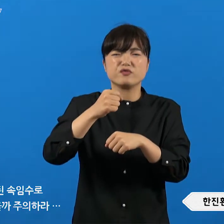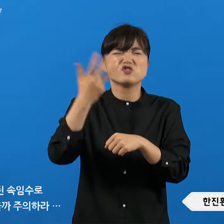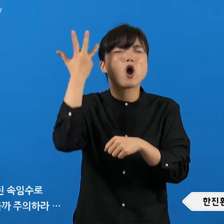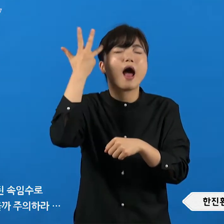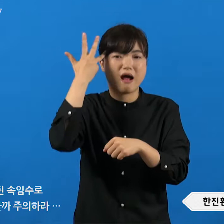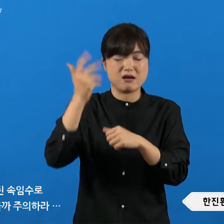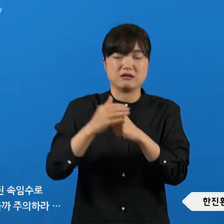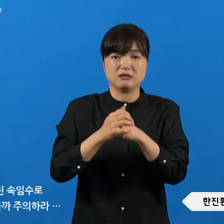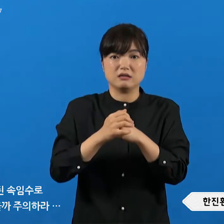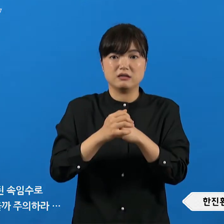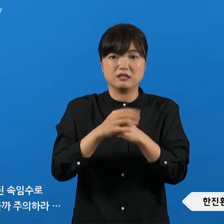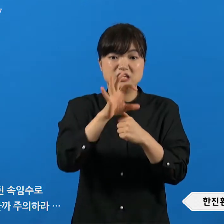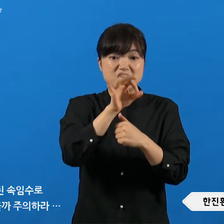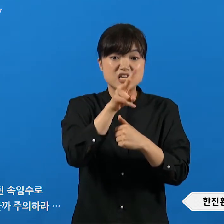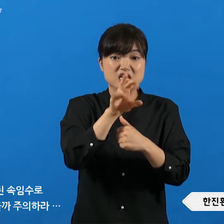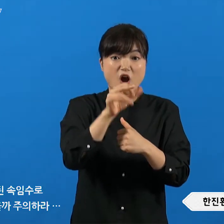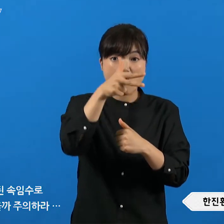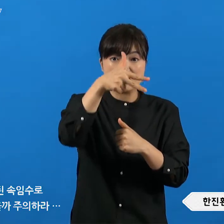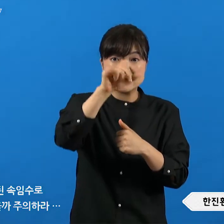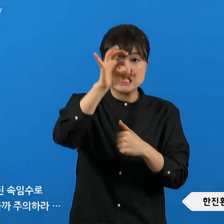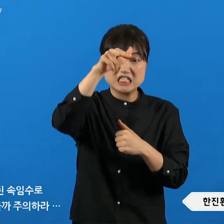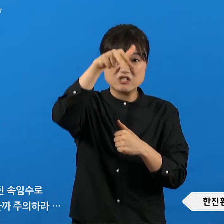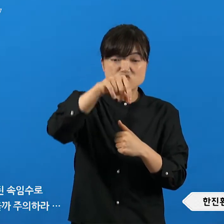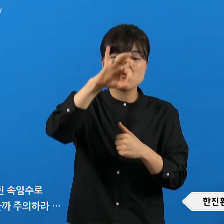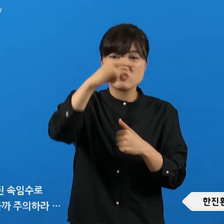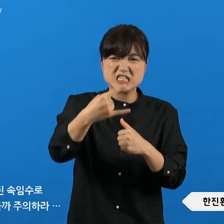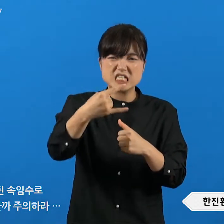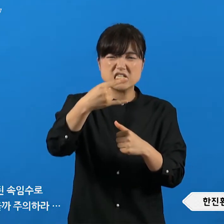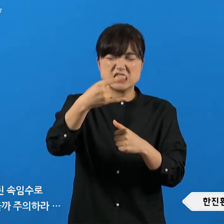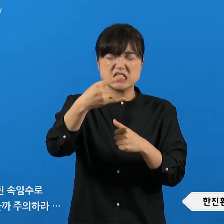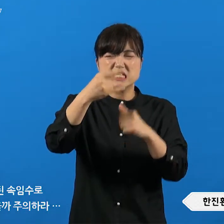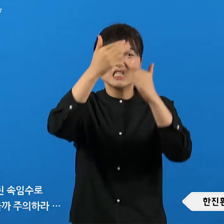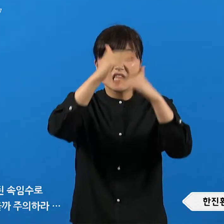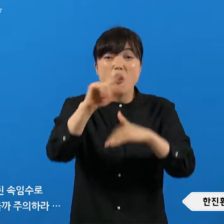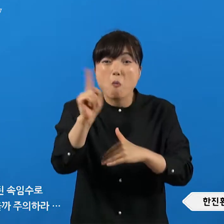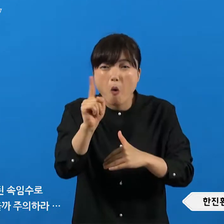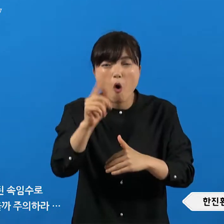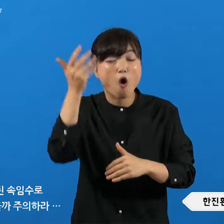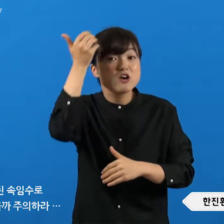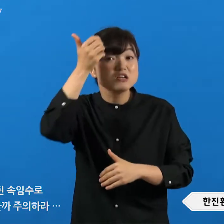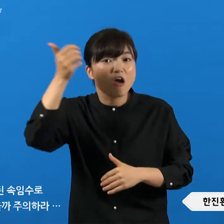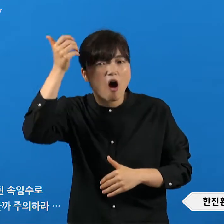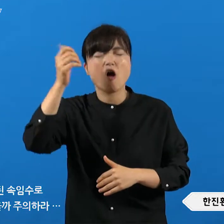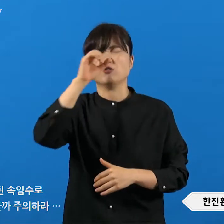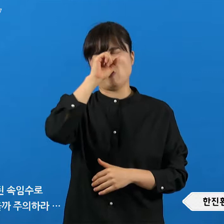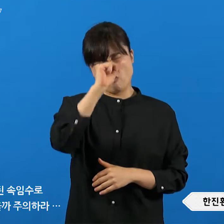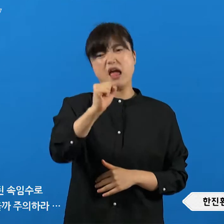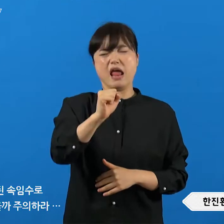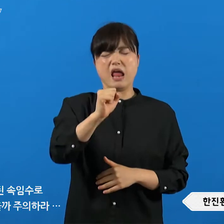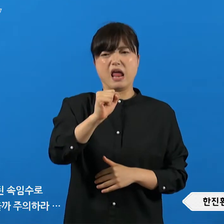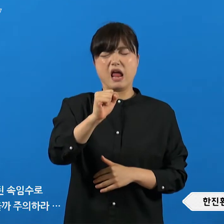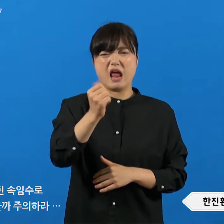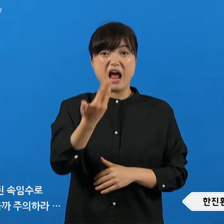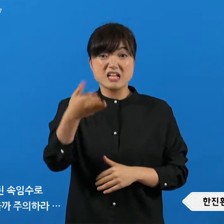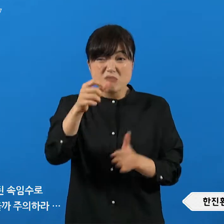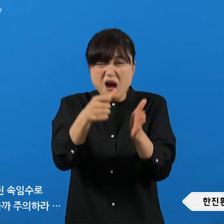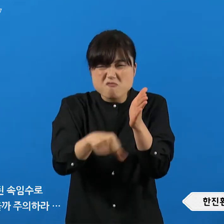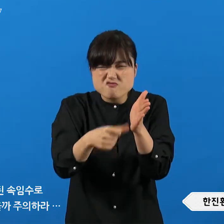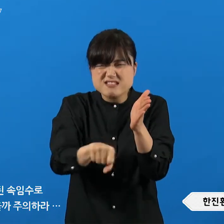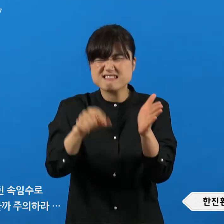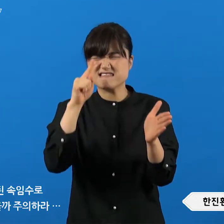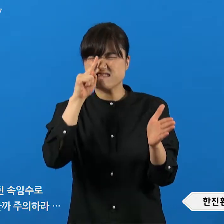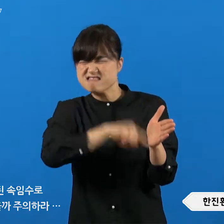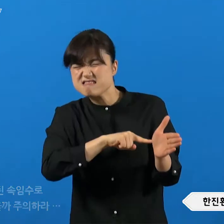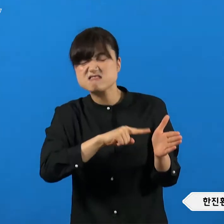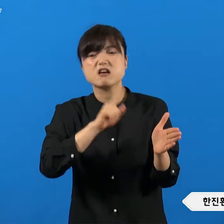있었습니다. 영지주의 철학의 기본 사상은 영은 선한 것이지만은 물질은